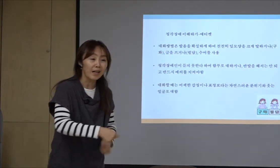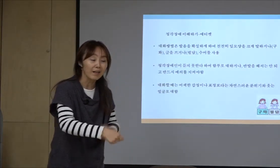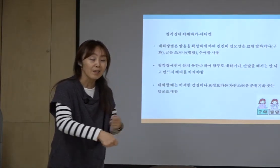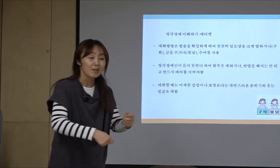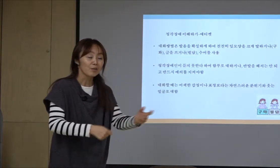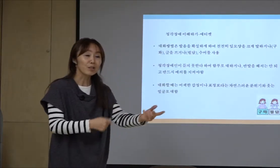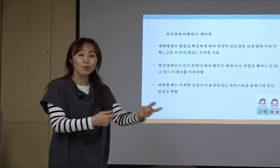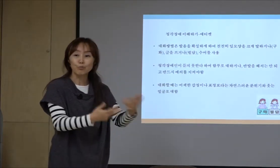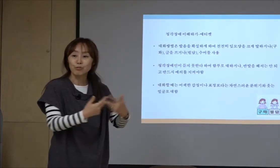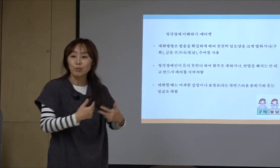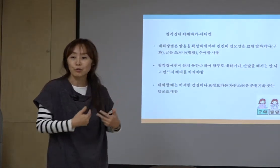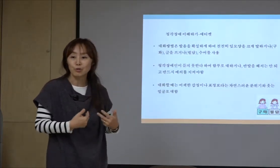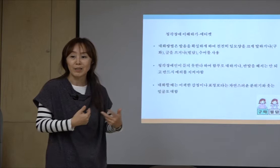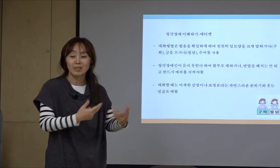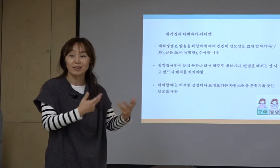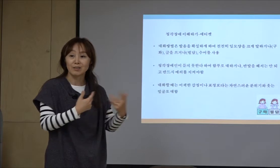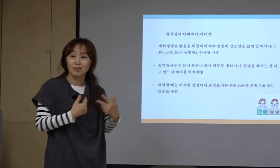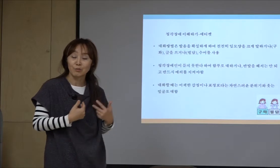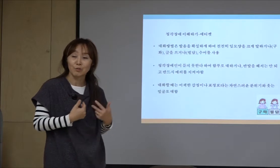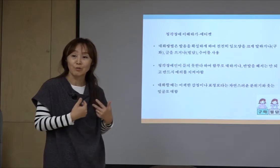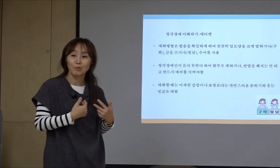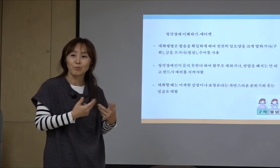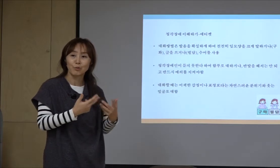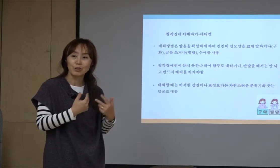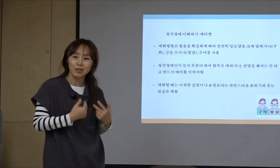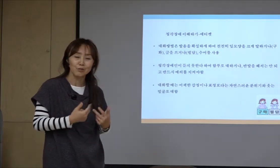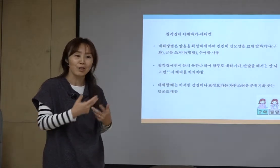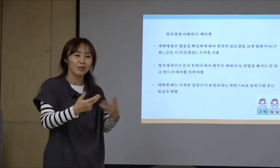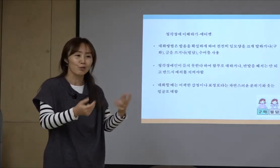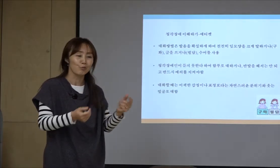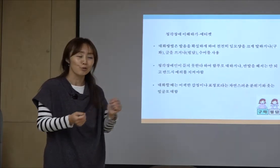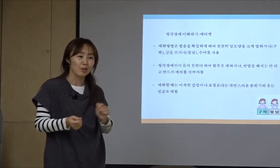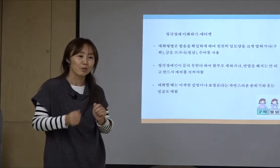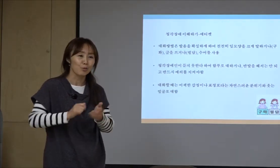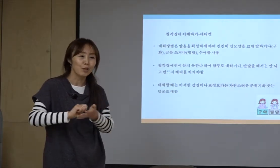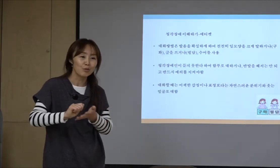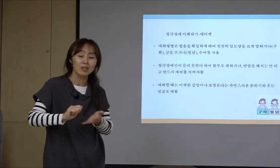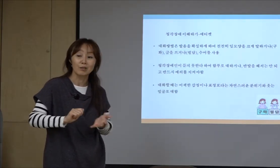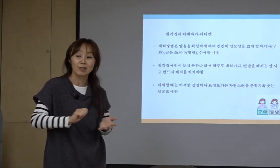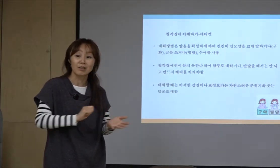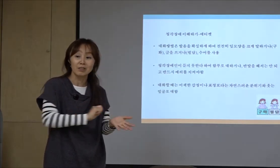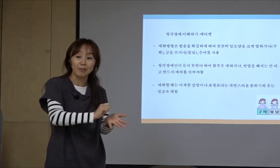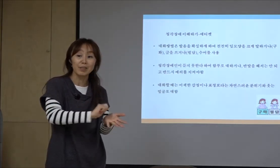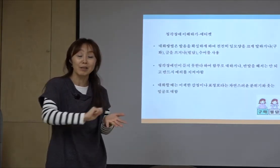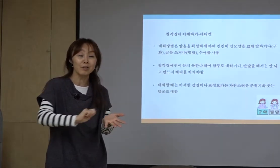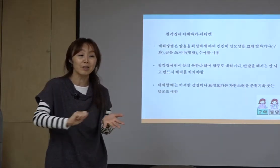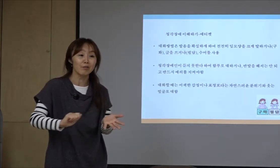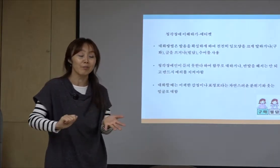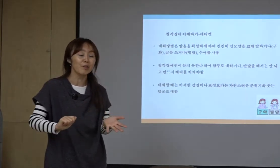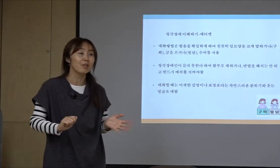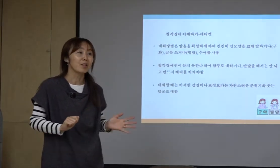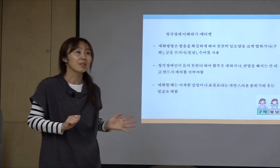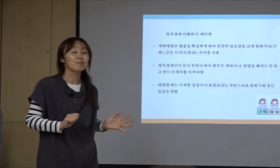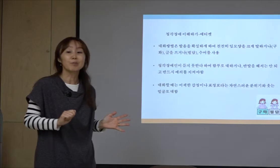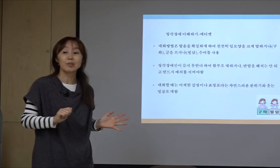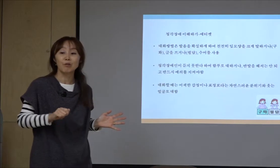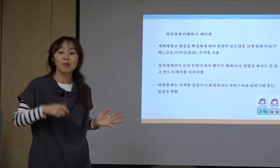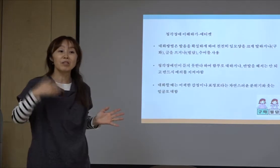다 굉장히 요즘 물어보는 것도 많잖아요. 뭐 본인확인도 해야 되고 뭐도 해야 되고 동의도 해야 되고 근데 그거를 다 필담을 한다고 하면 남들보다 훨씬